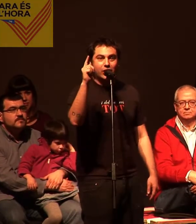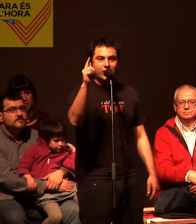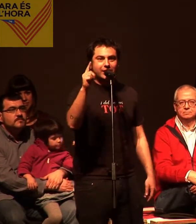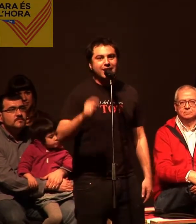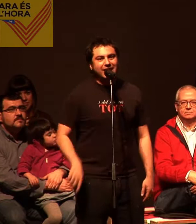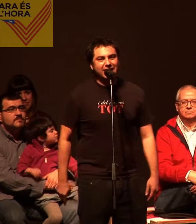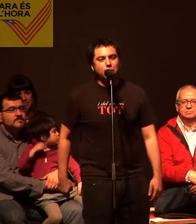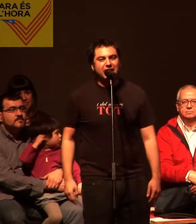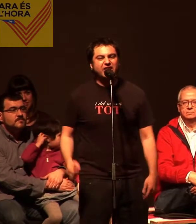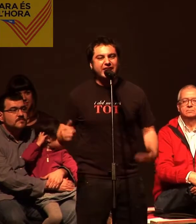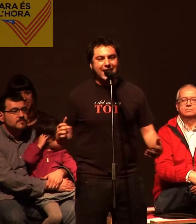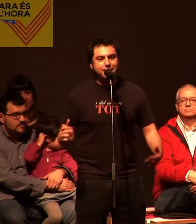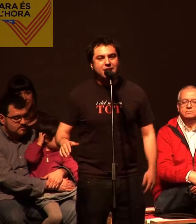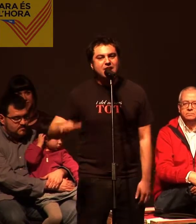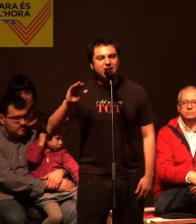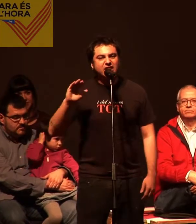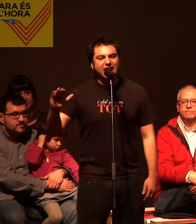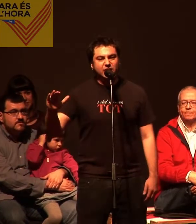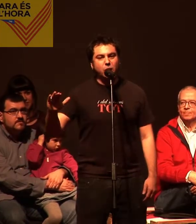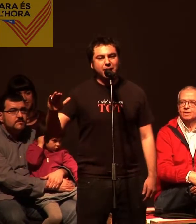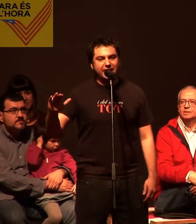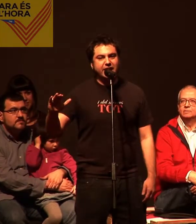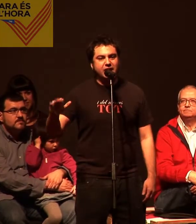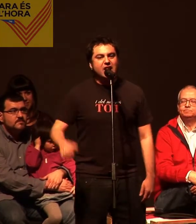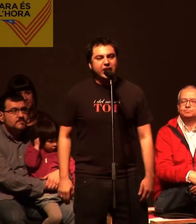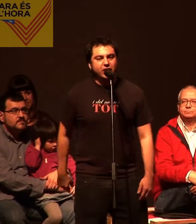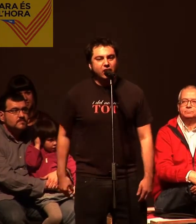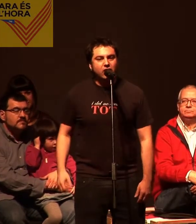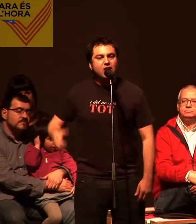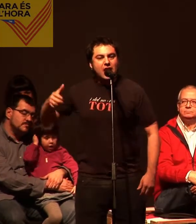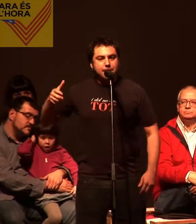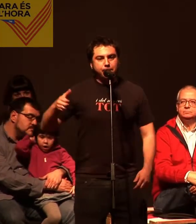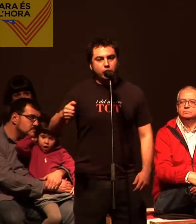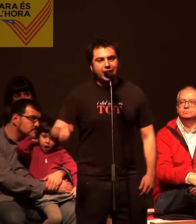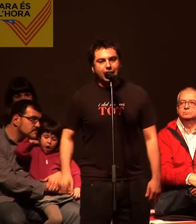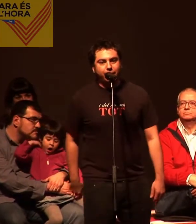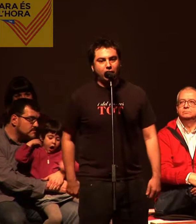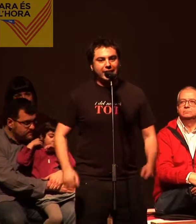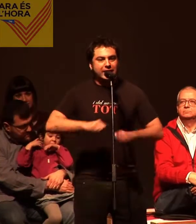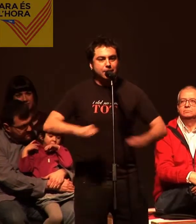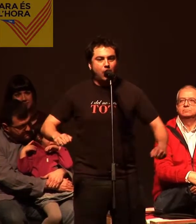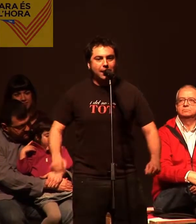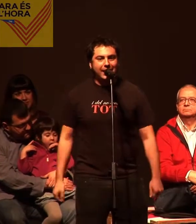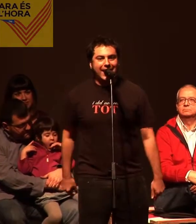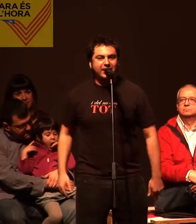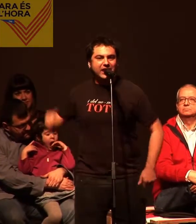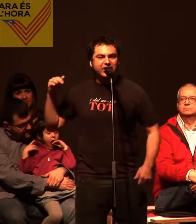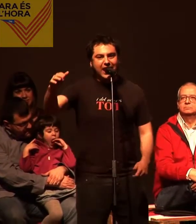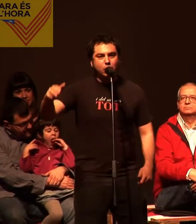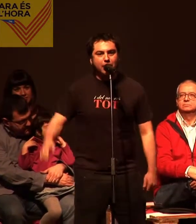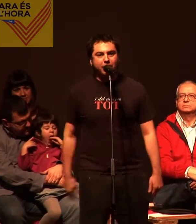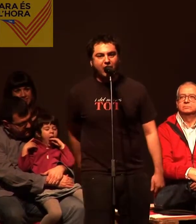encara sort que només diem desobeir i no empunya la forca, es mola bé